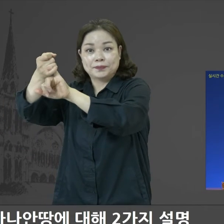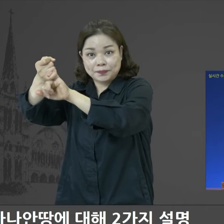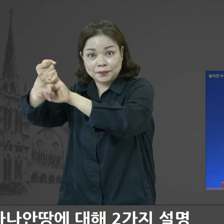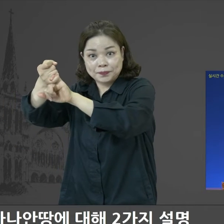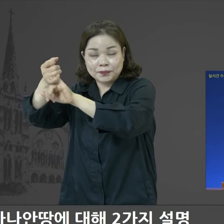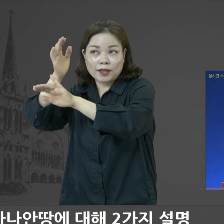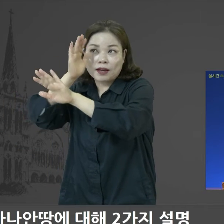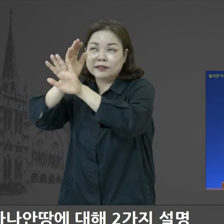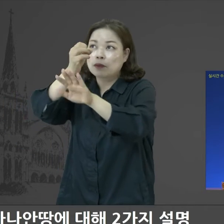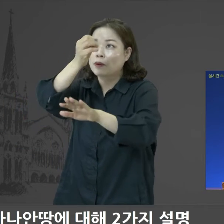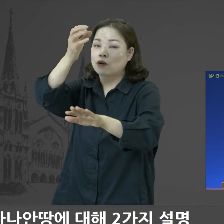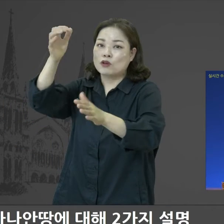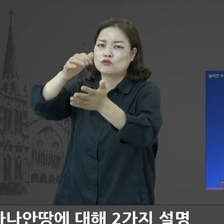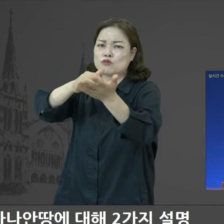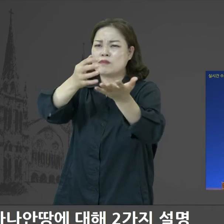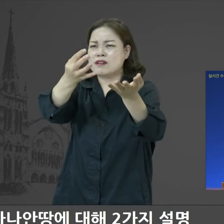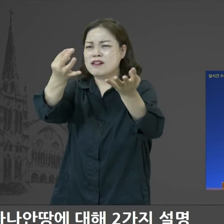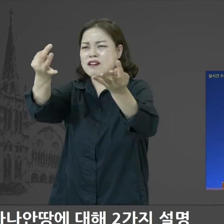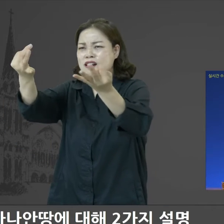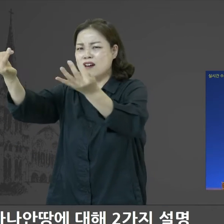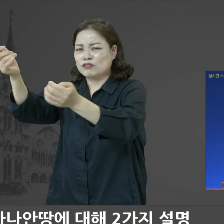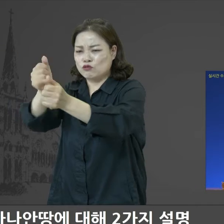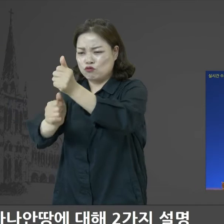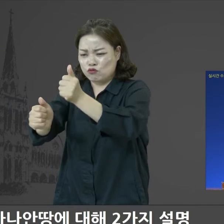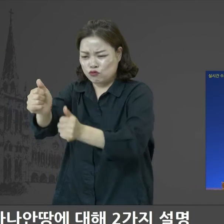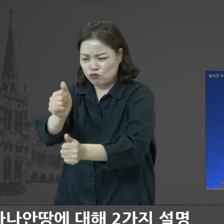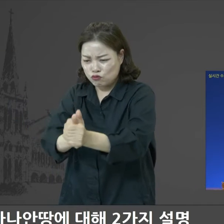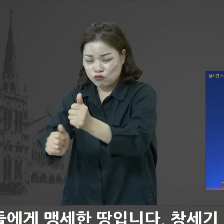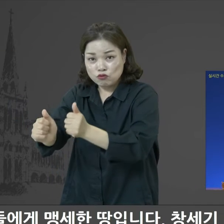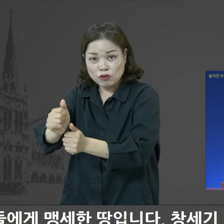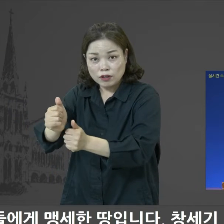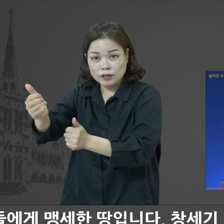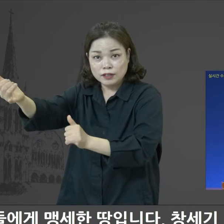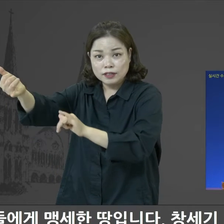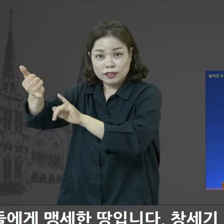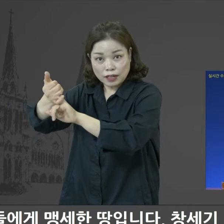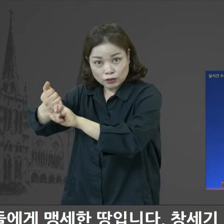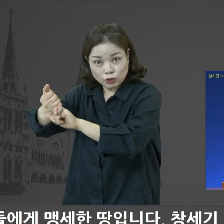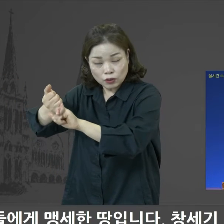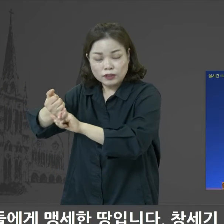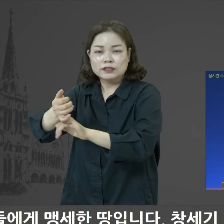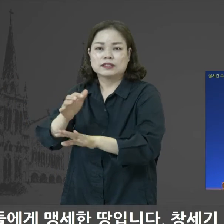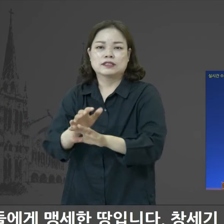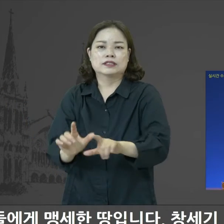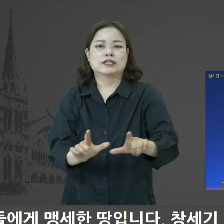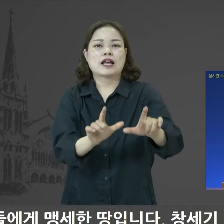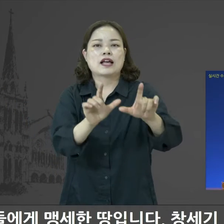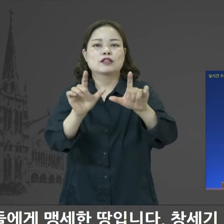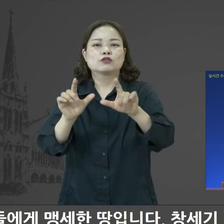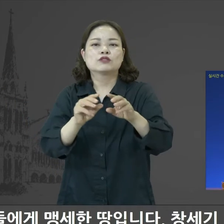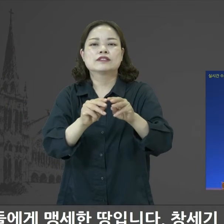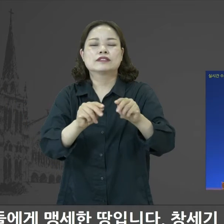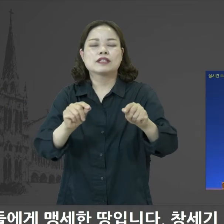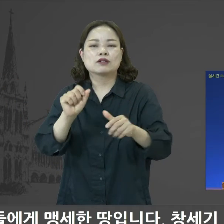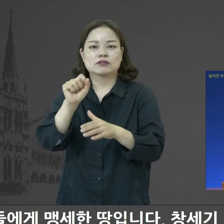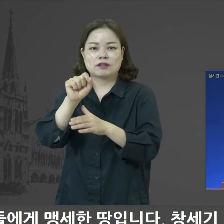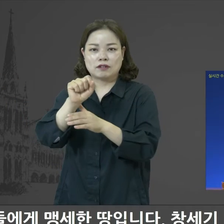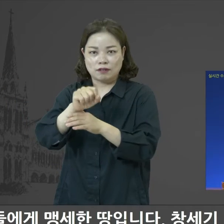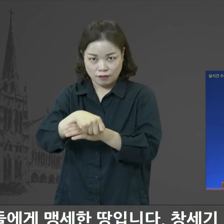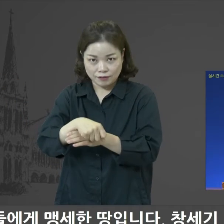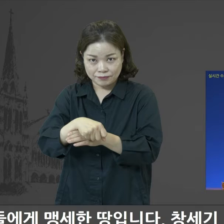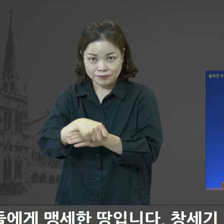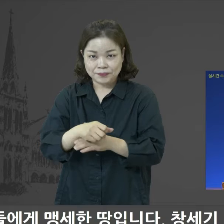그리고 하늘의 별과 같이 많은 후손을 주시겠다고 약속하셨고, 또한 그 후손들이 살 수 있는 땅도